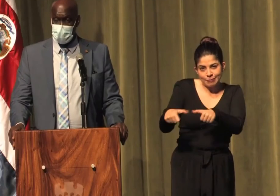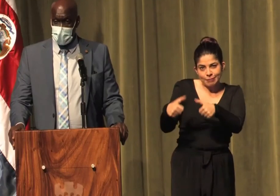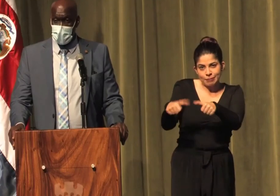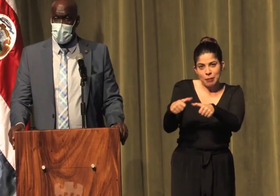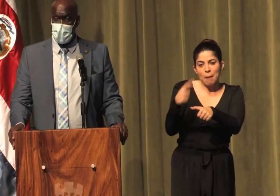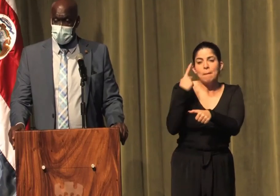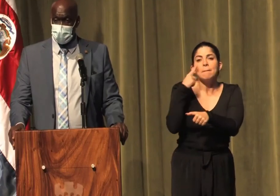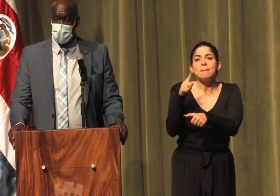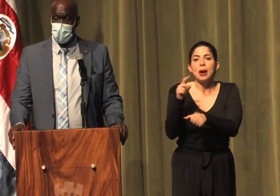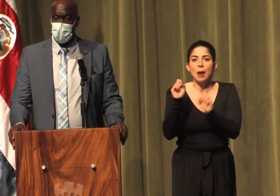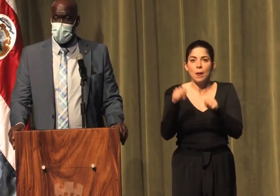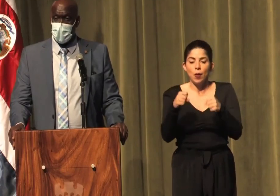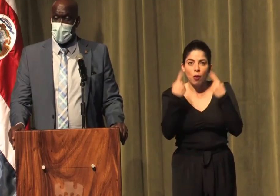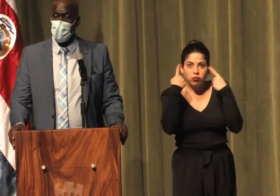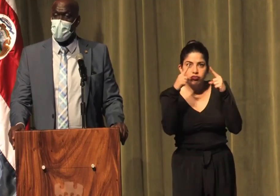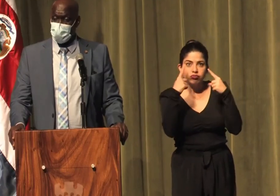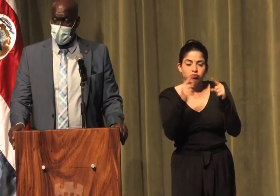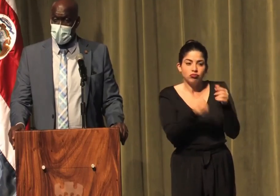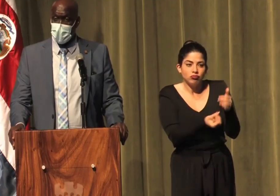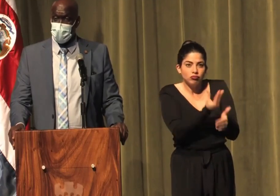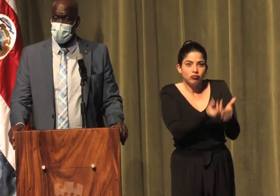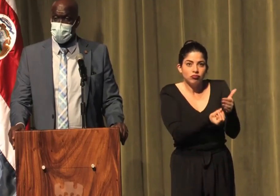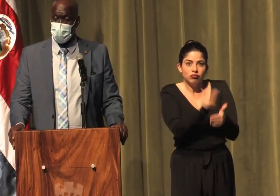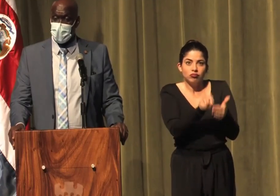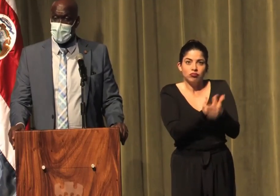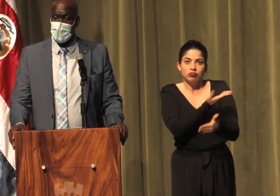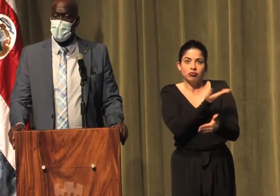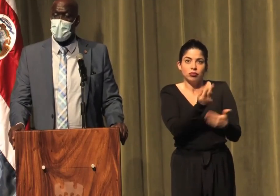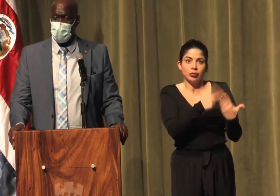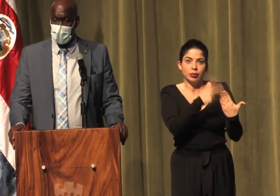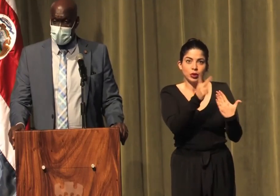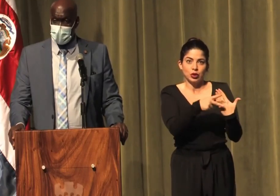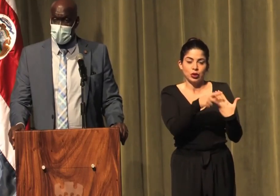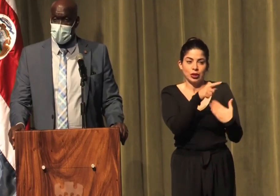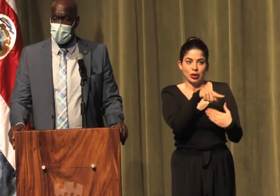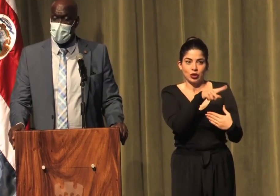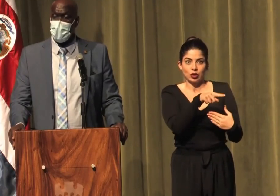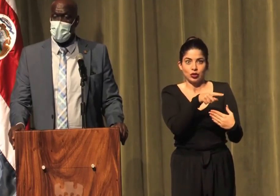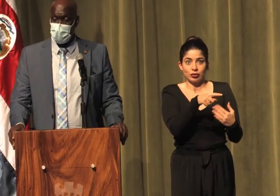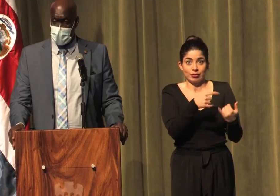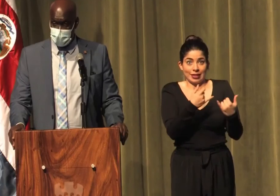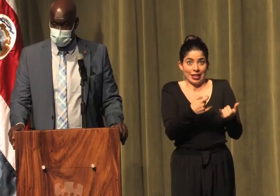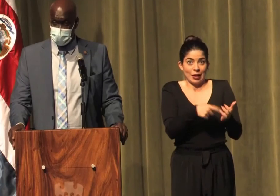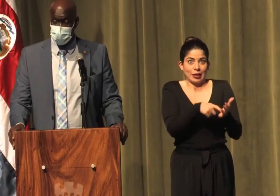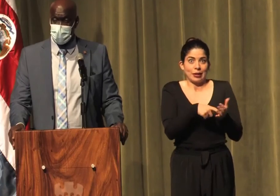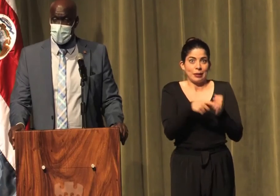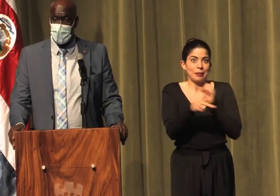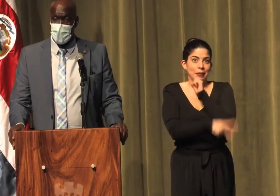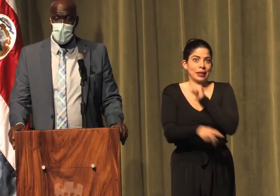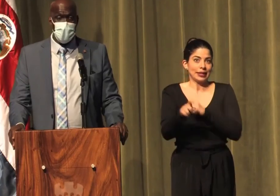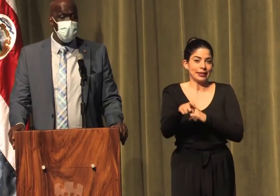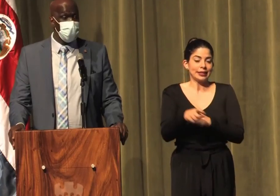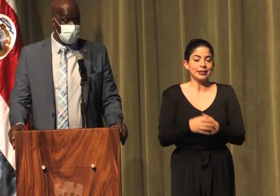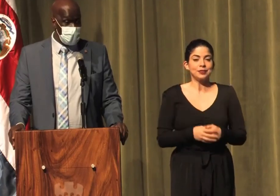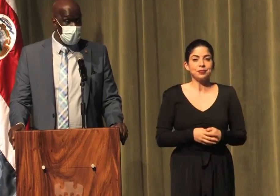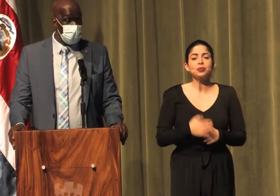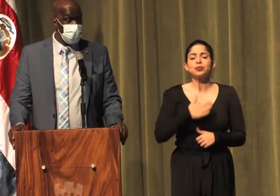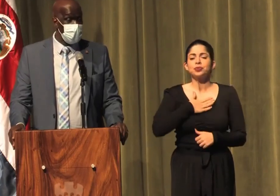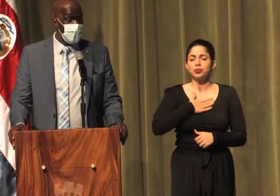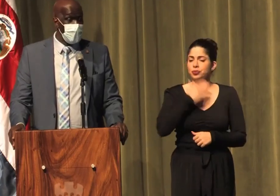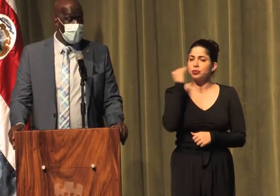para sacar adelante los proyectos que amerita el país. Yo